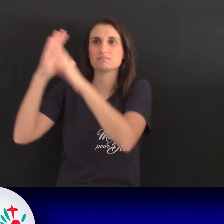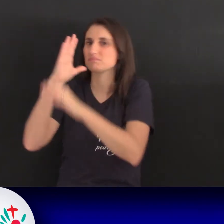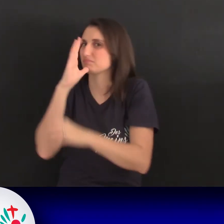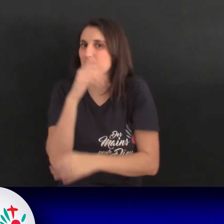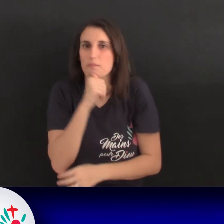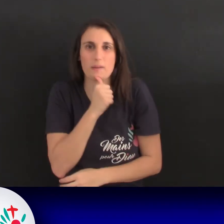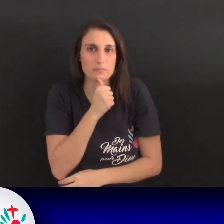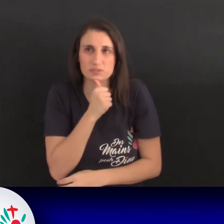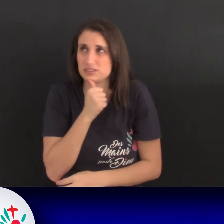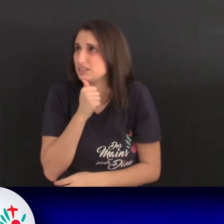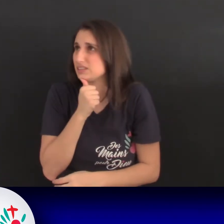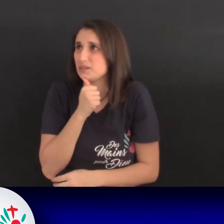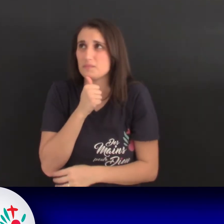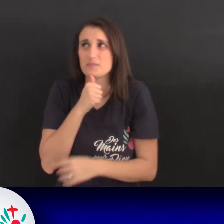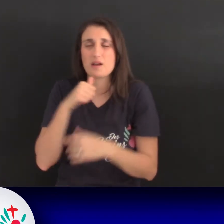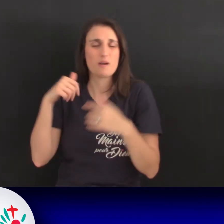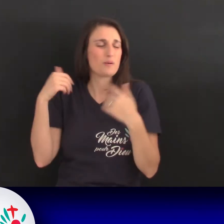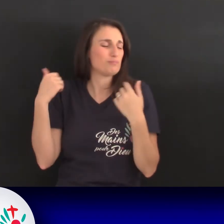saurais